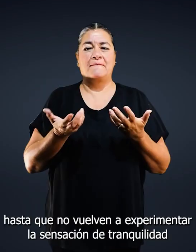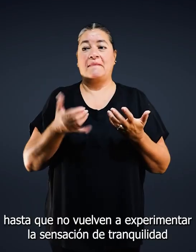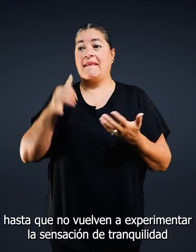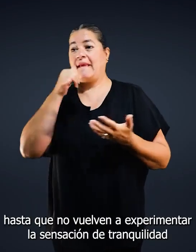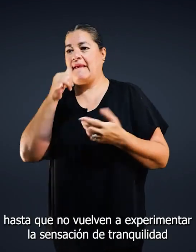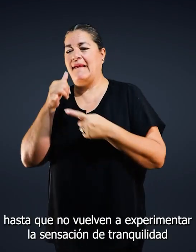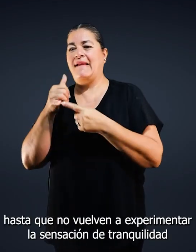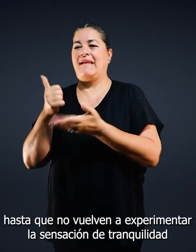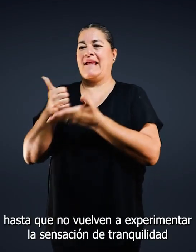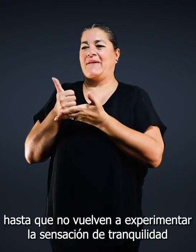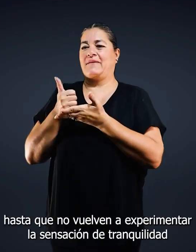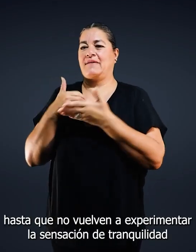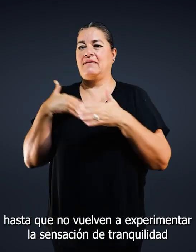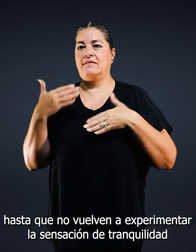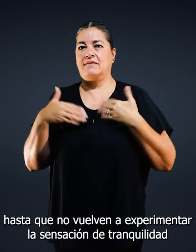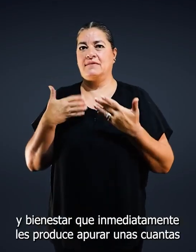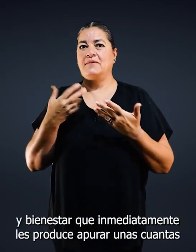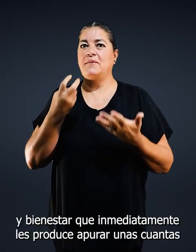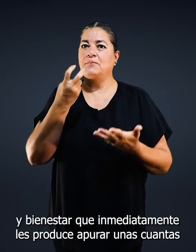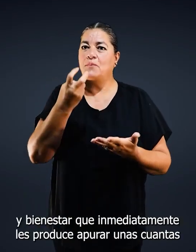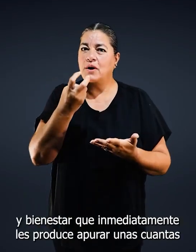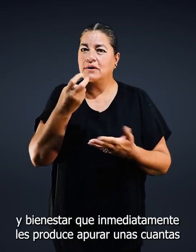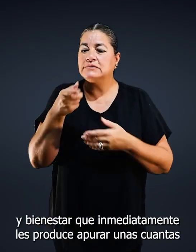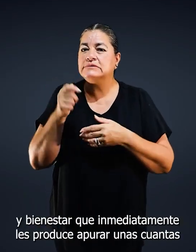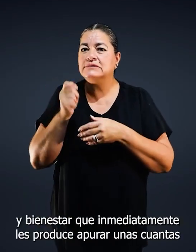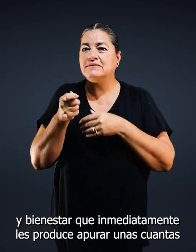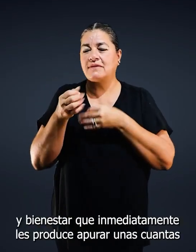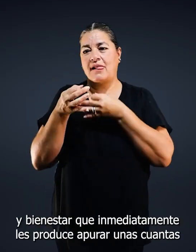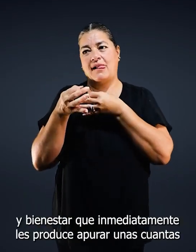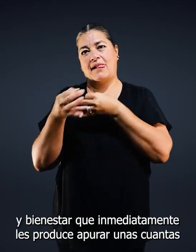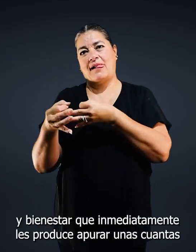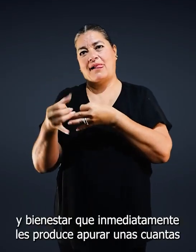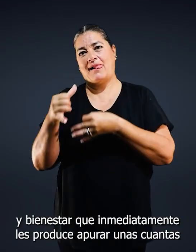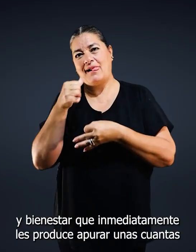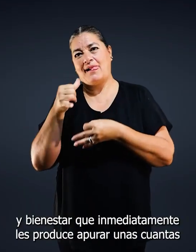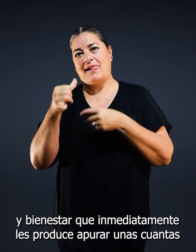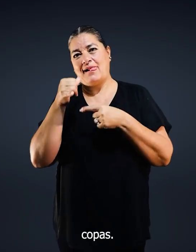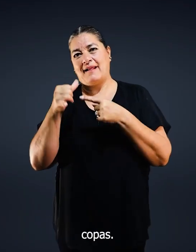vuelven a experimentar la sensación de tranquilidad y bienestar que inmediatamente les produce apurar unas cuantas copas.